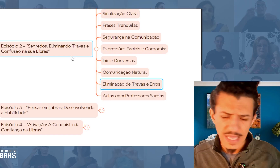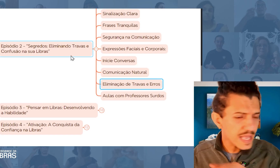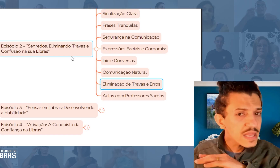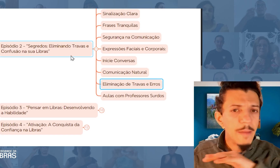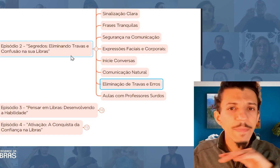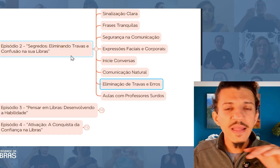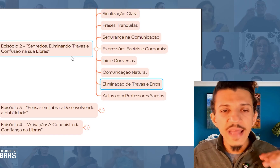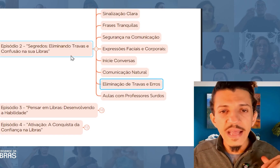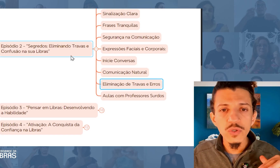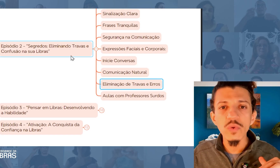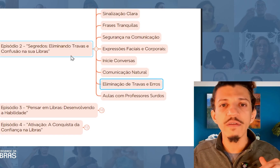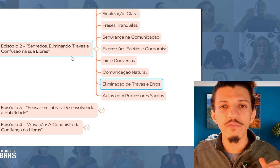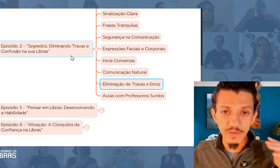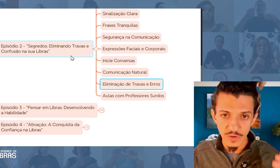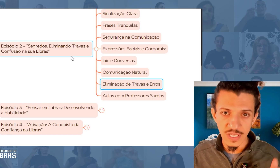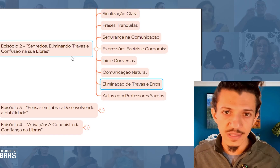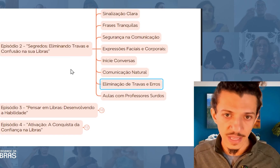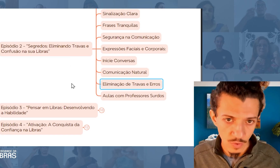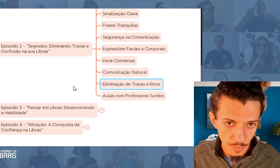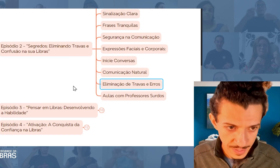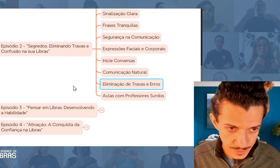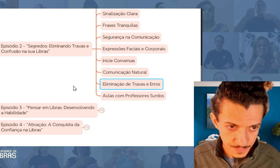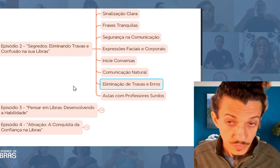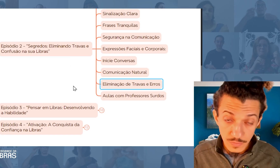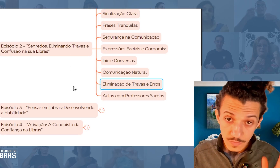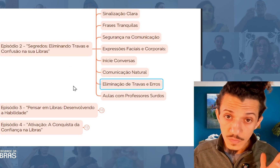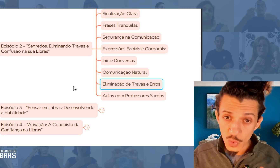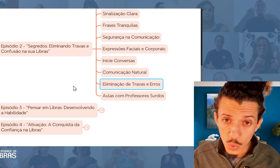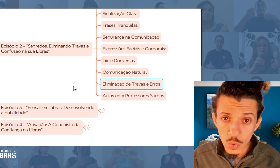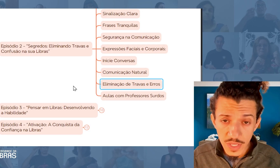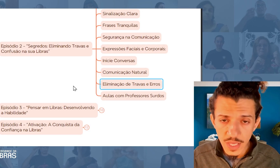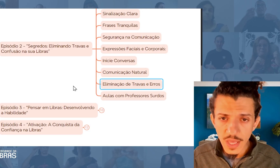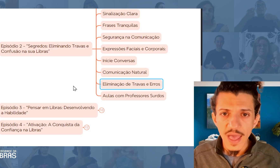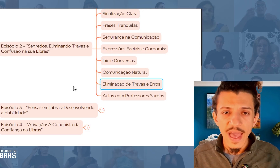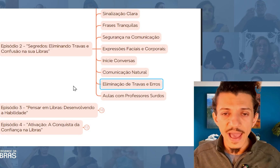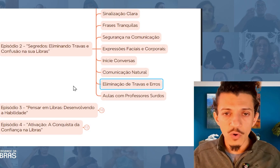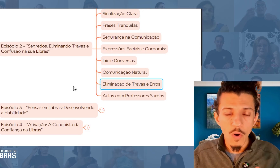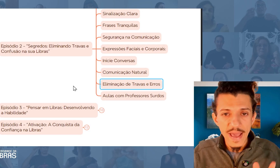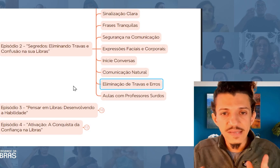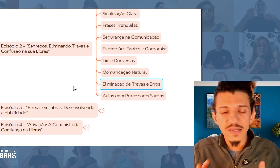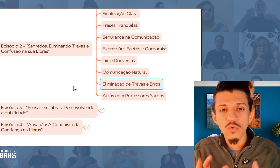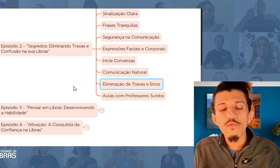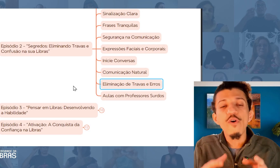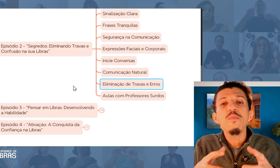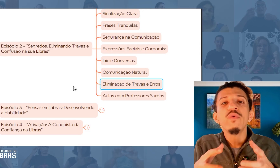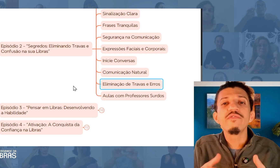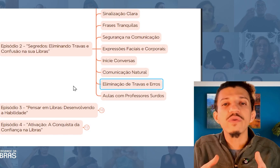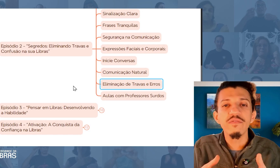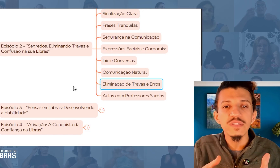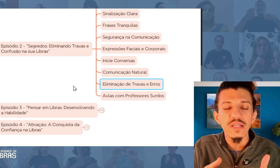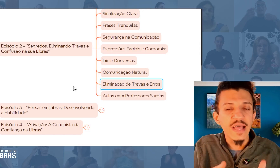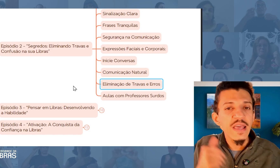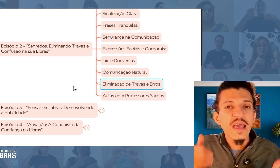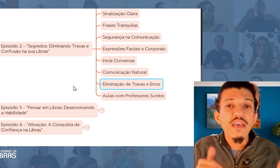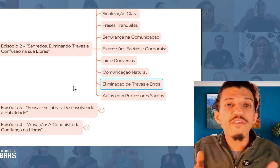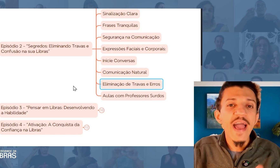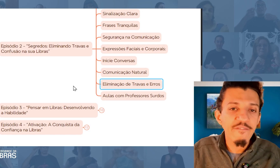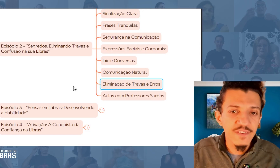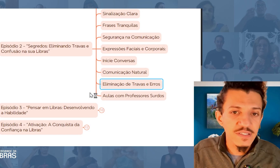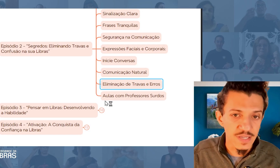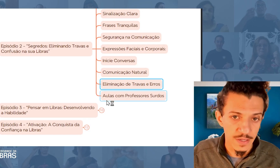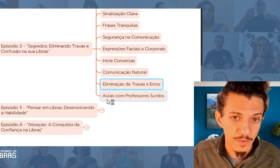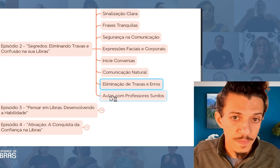2, independente do nível que você tem atualmente. Tudo aqui começa conforme o nível que você tem e